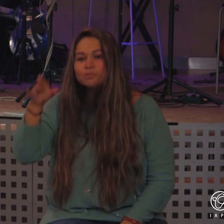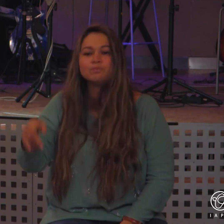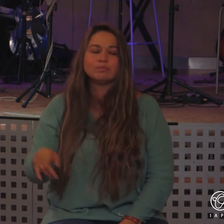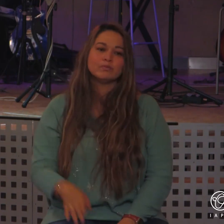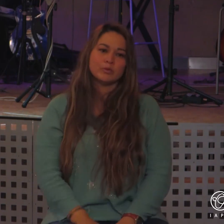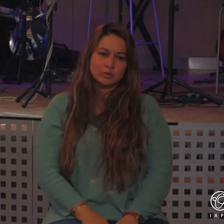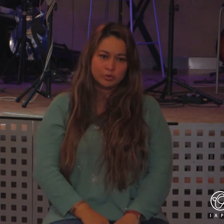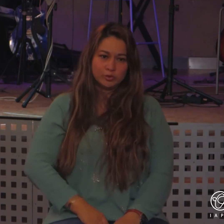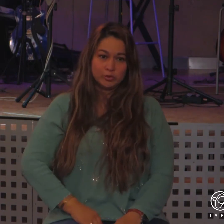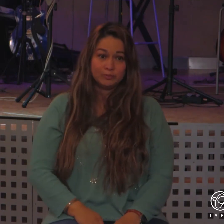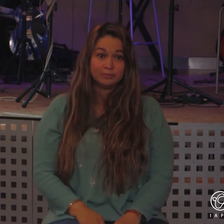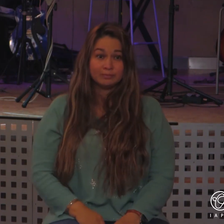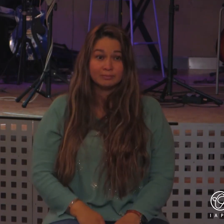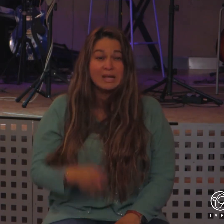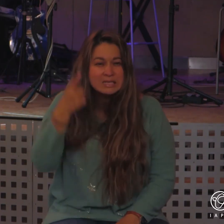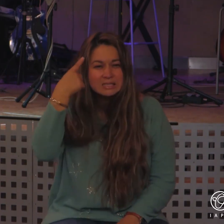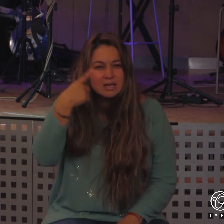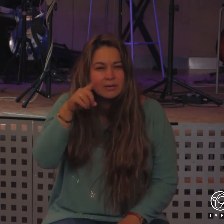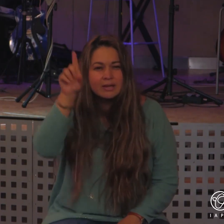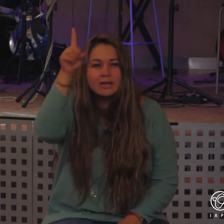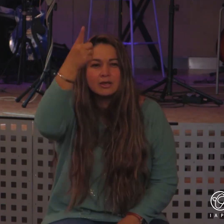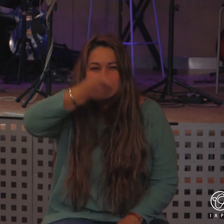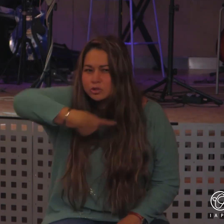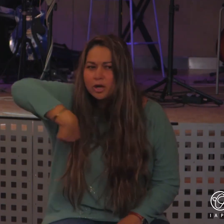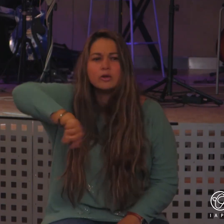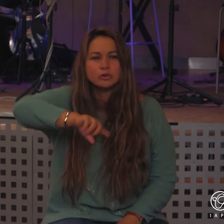¿Sabes que Dios nos oye?